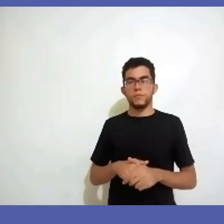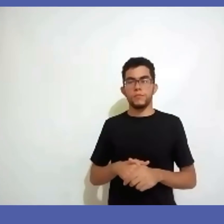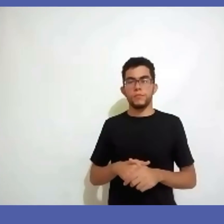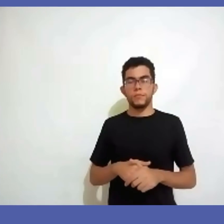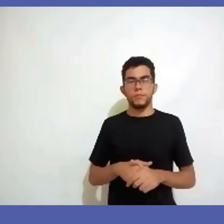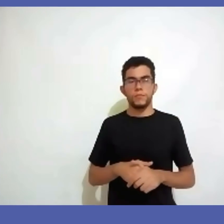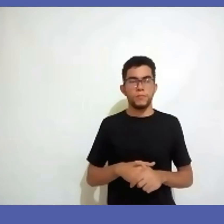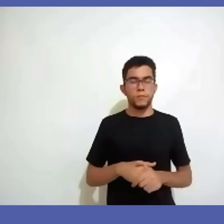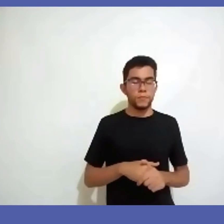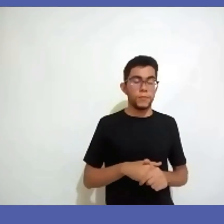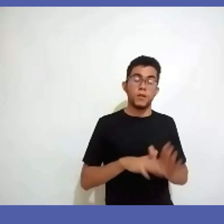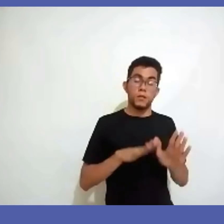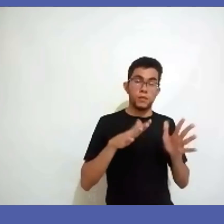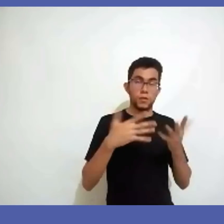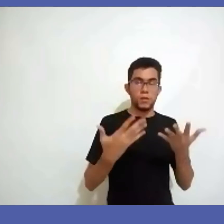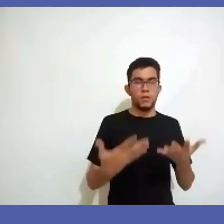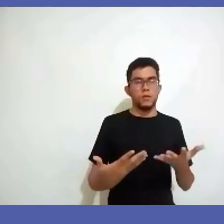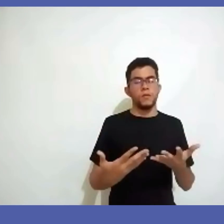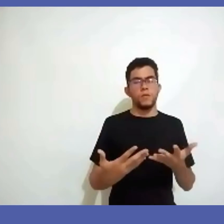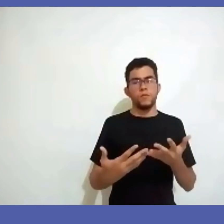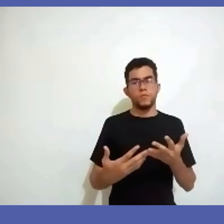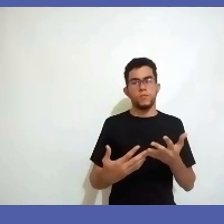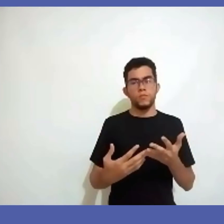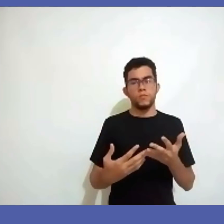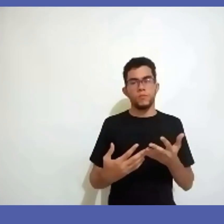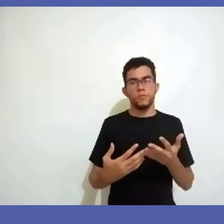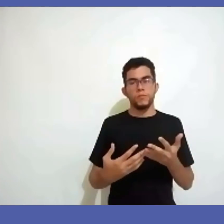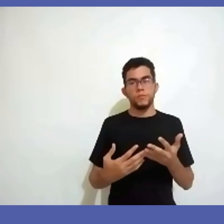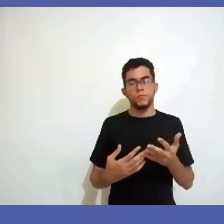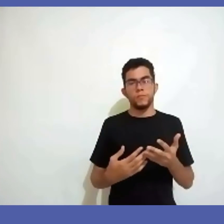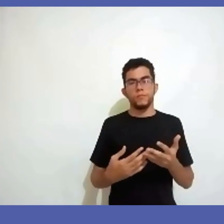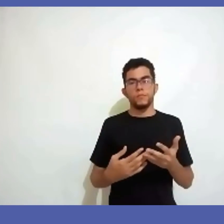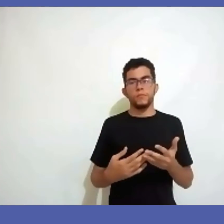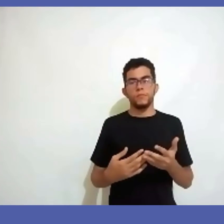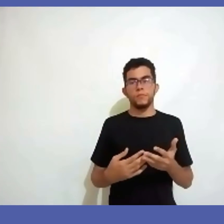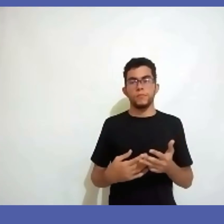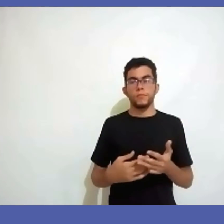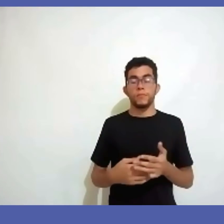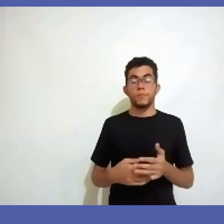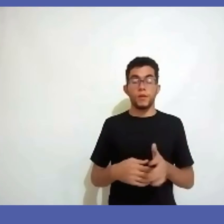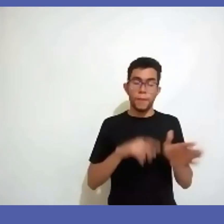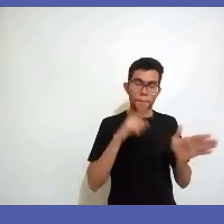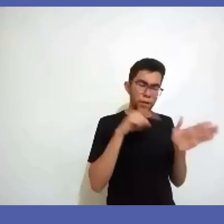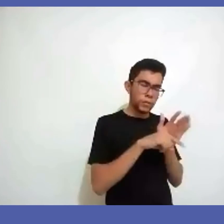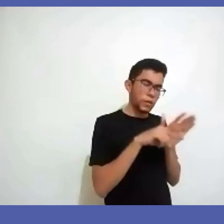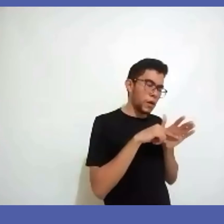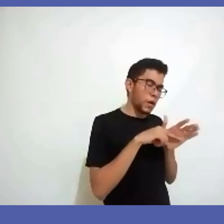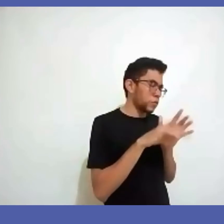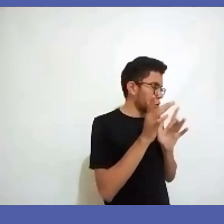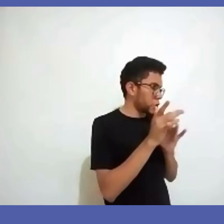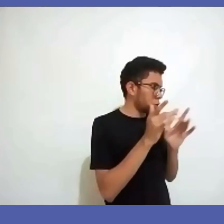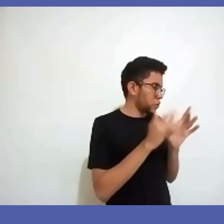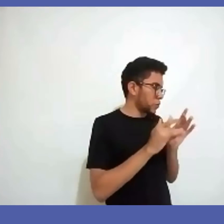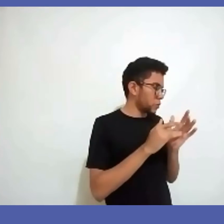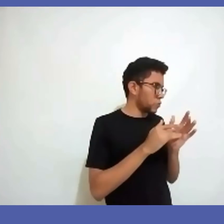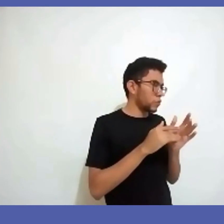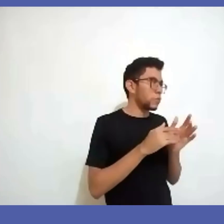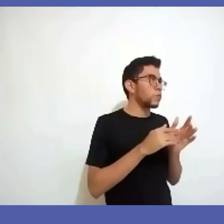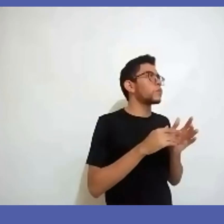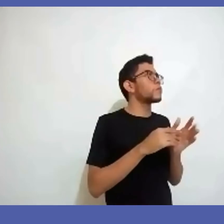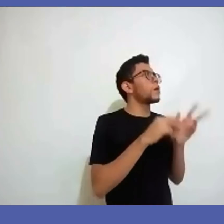Então os que estavam reunidos lhe perguntaram: Senhor, será este o tempo em